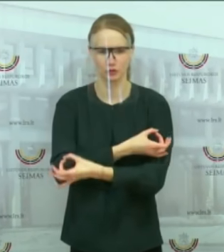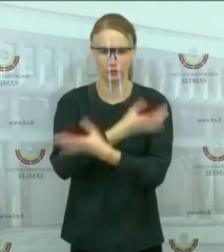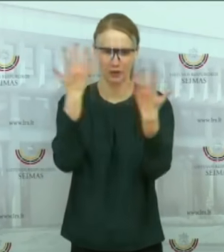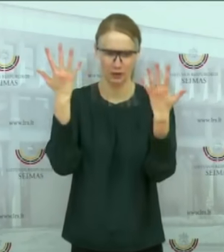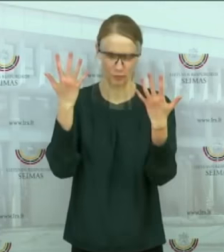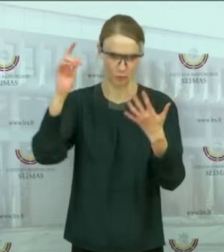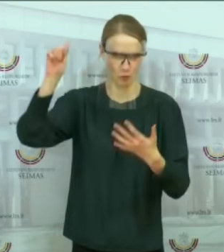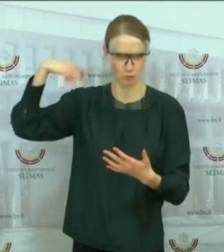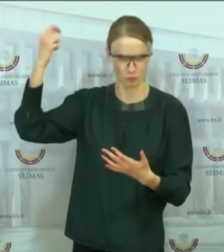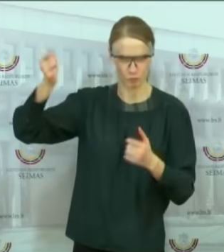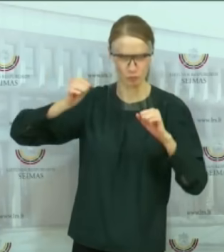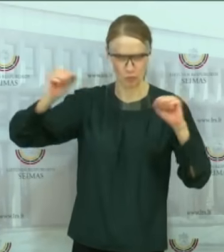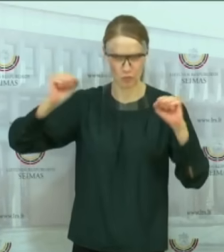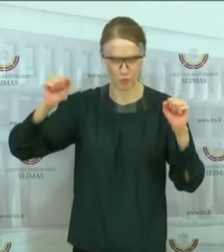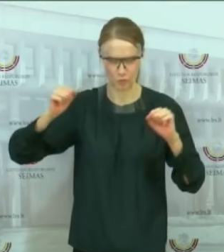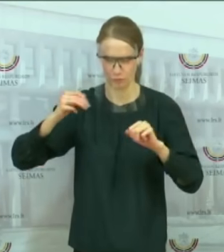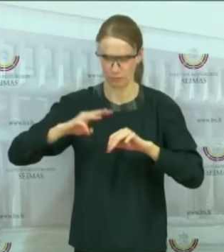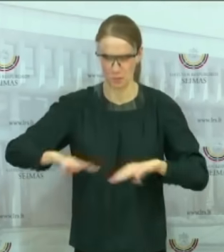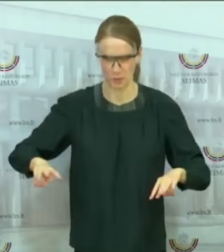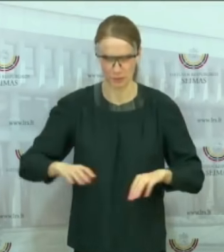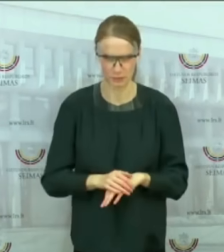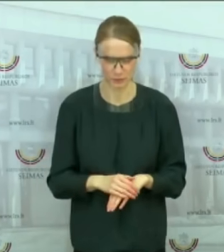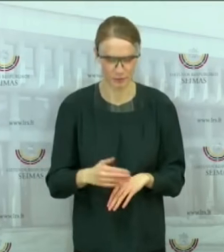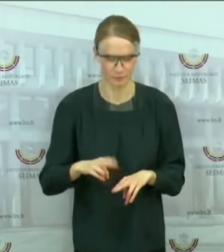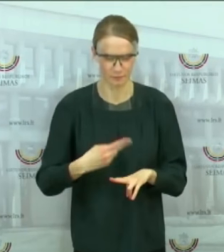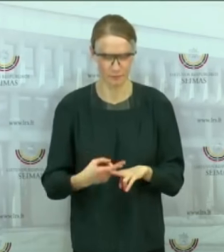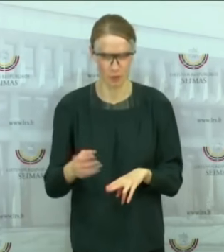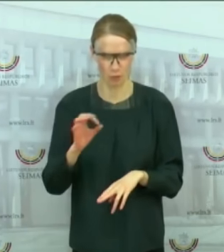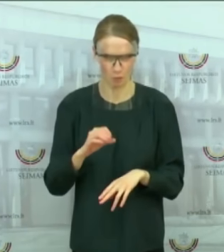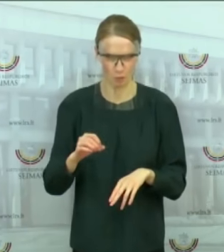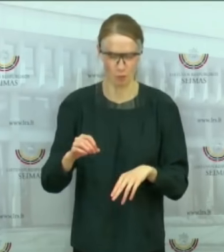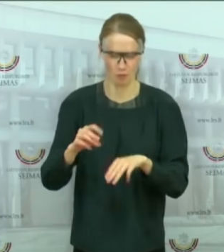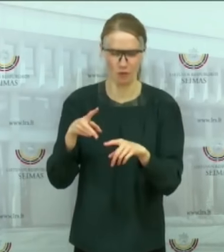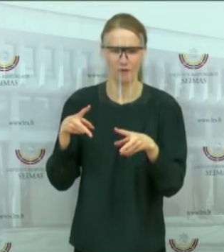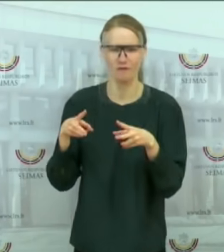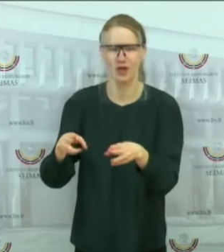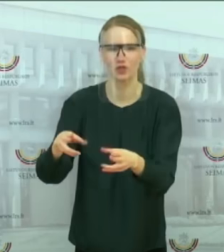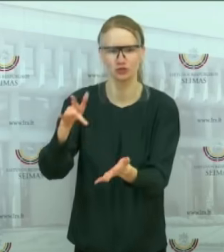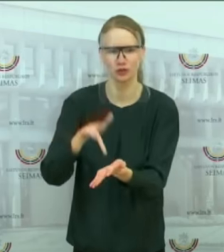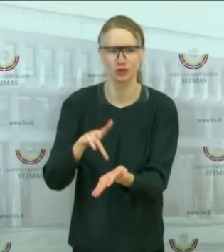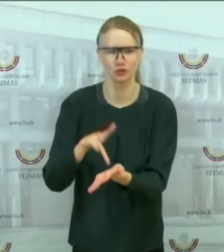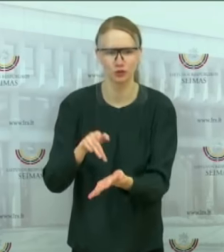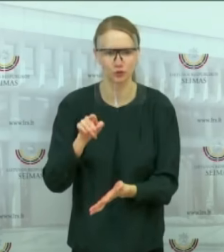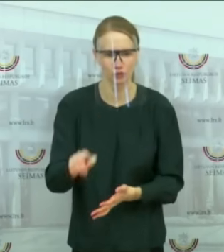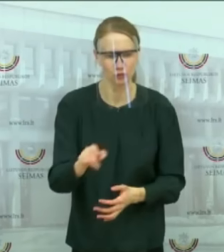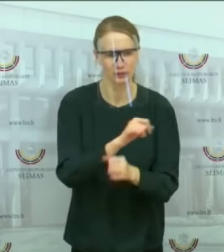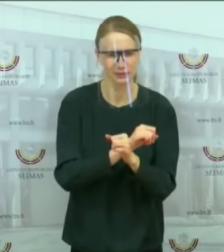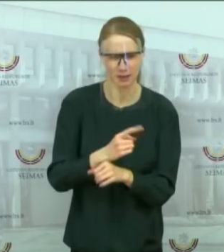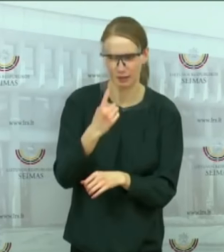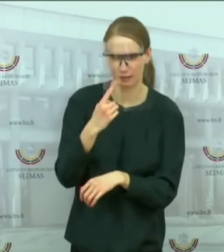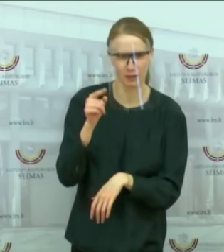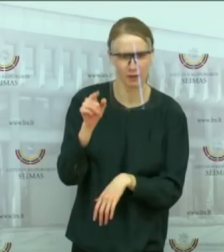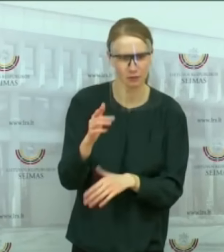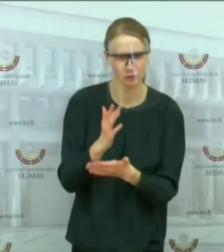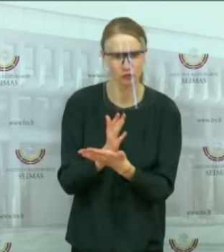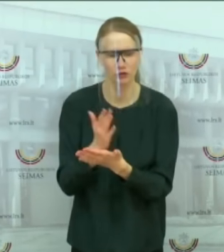sporto ministerija, nes įstaiga, apie kurią kalbam, tai yra Nacionalinis vėžio institutas, pagrindinė jo veikla vis tik tai yra gydymo